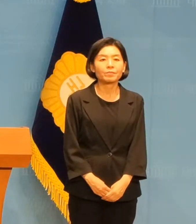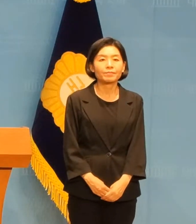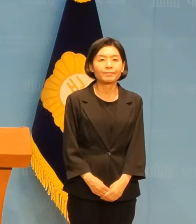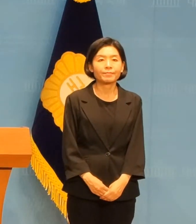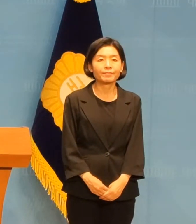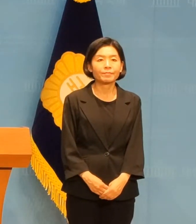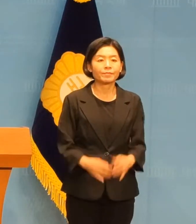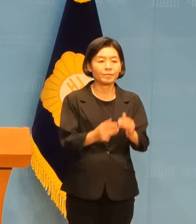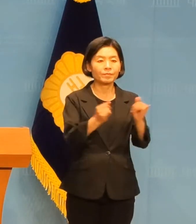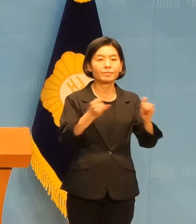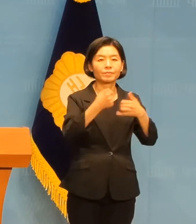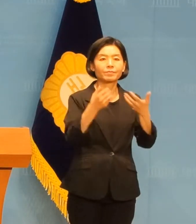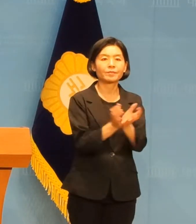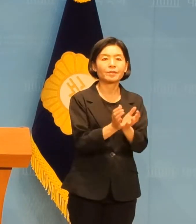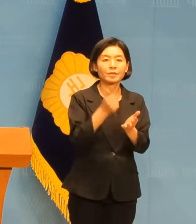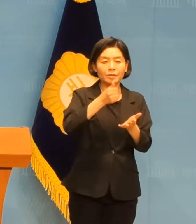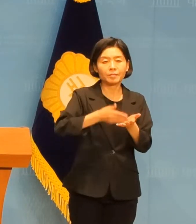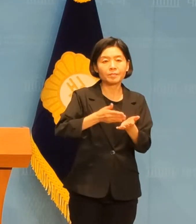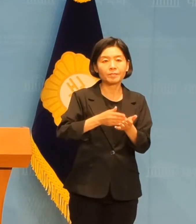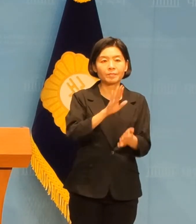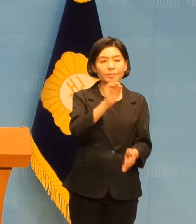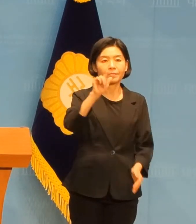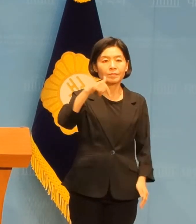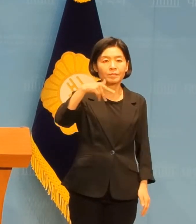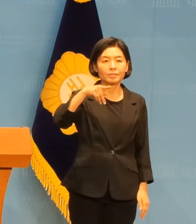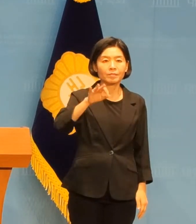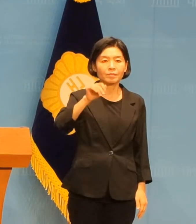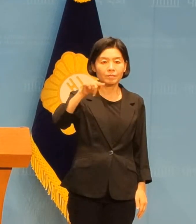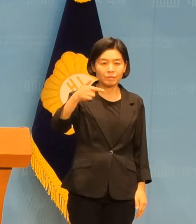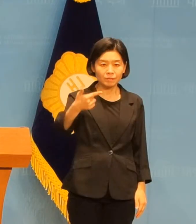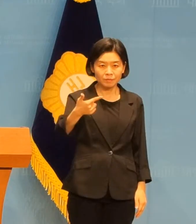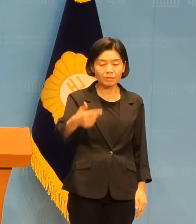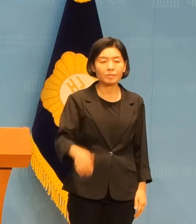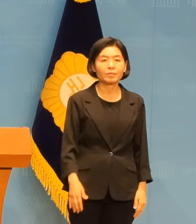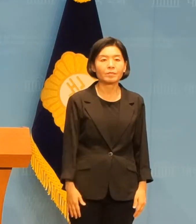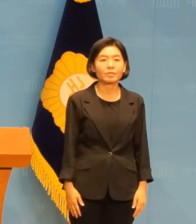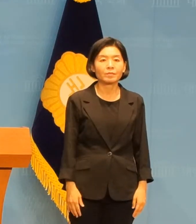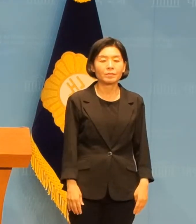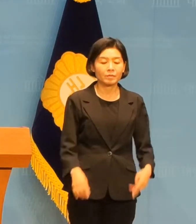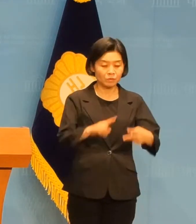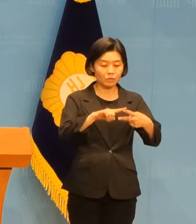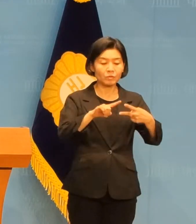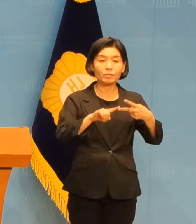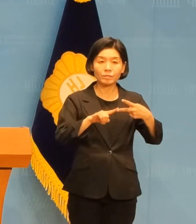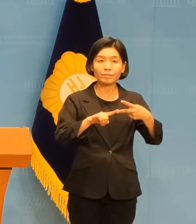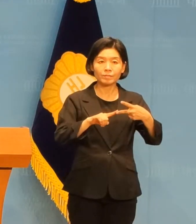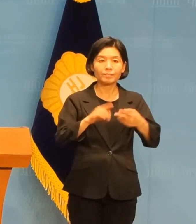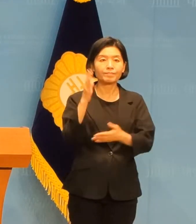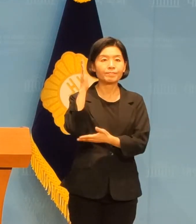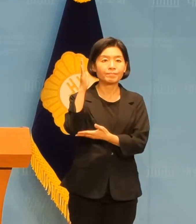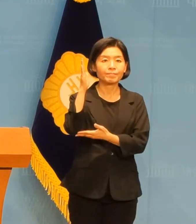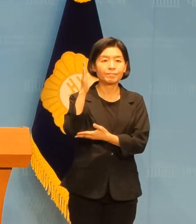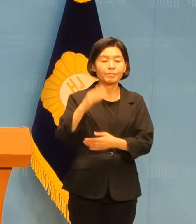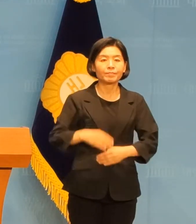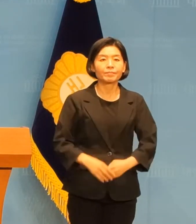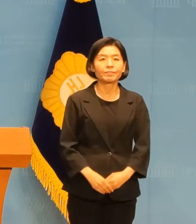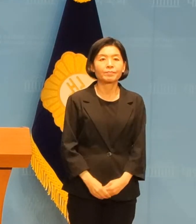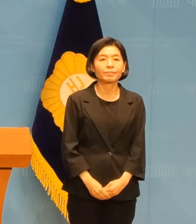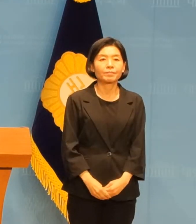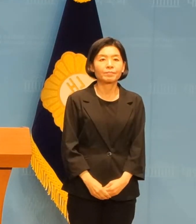네, 국민의힘 수석대변인 박성훈입니다. 오늘은 두 건의 논평을 온마이크 하겠습니다.